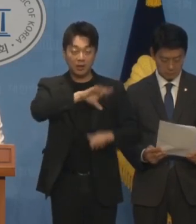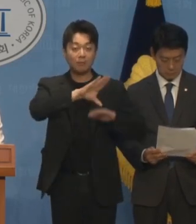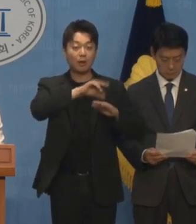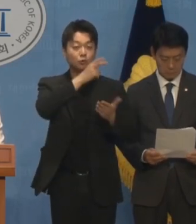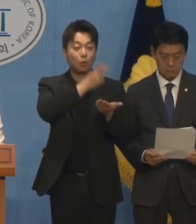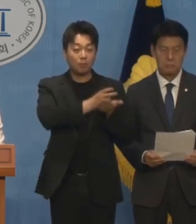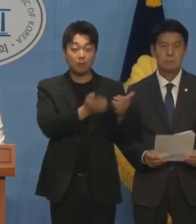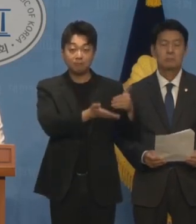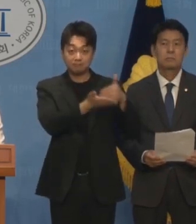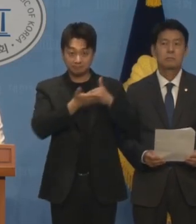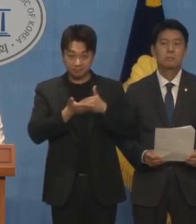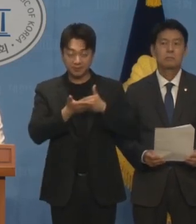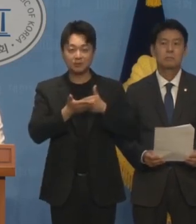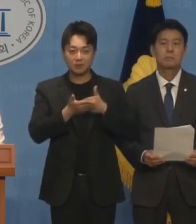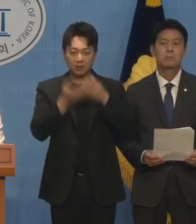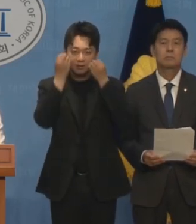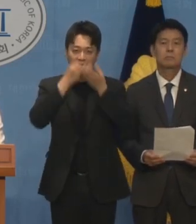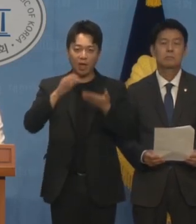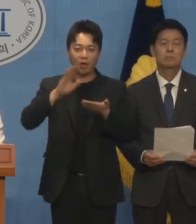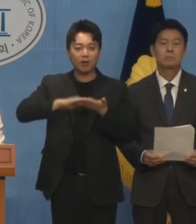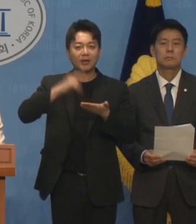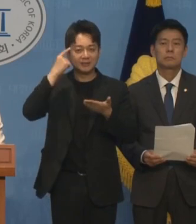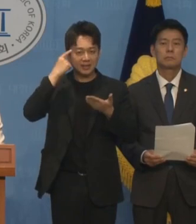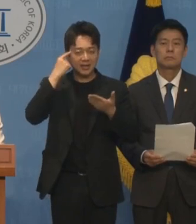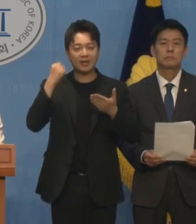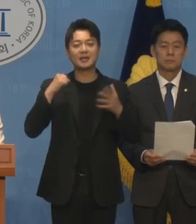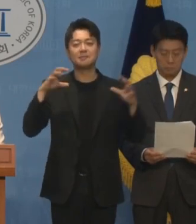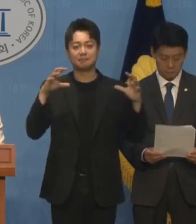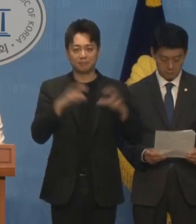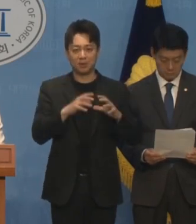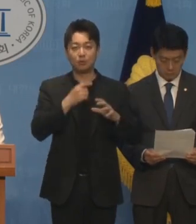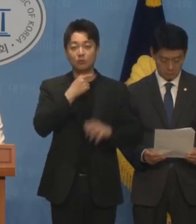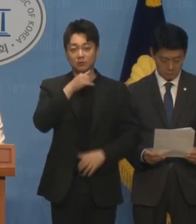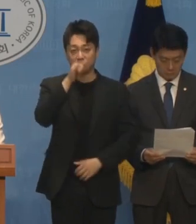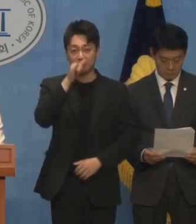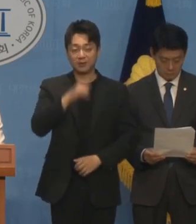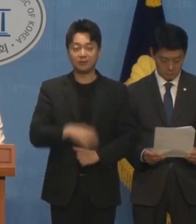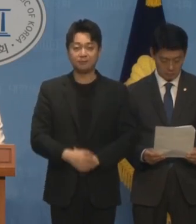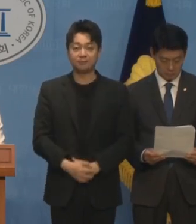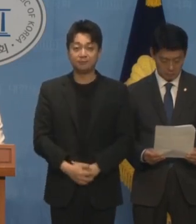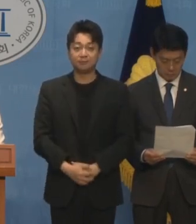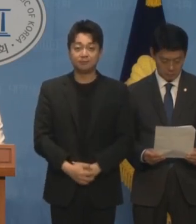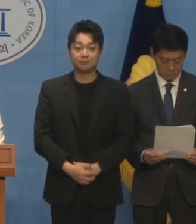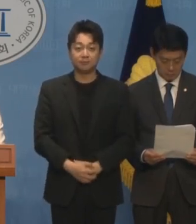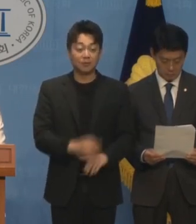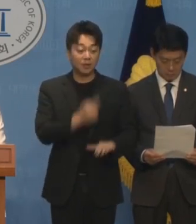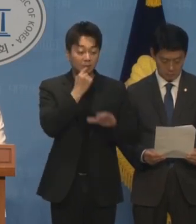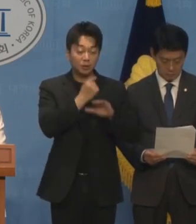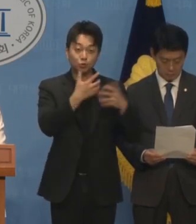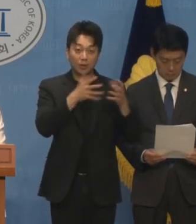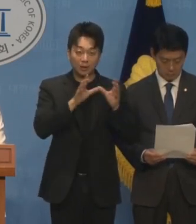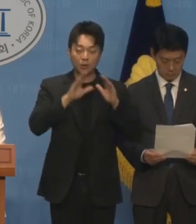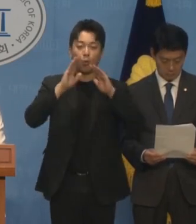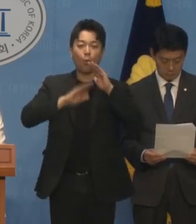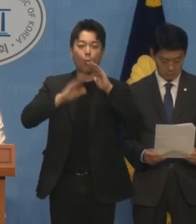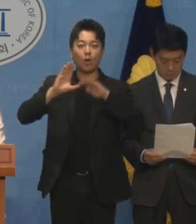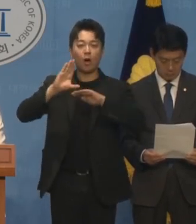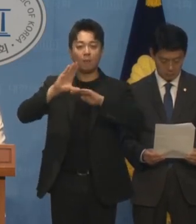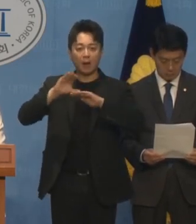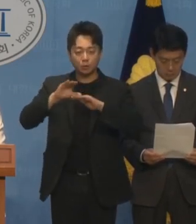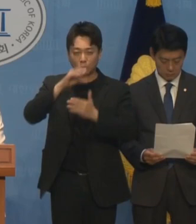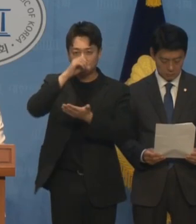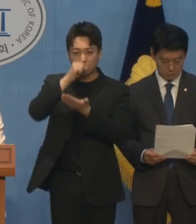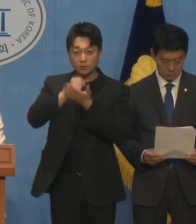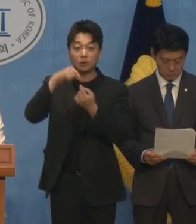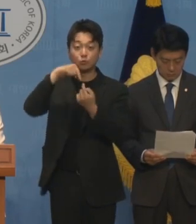언론개혁 의지를 피력해 주시고 계십니다. 더불어민주당 언론개혁 TF는 공영방송 정상화와 언론개혁을 향한 모든